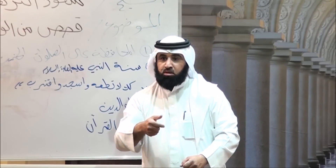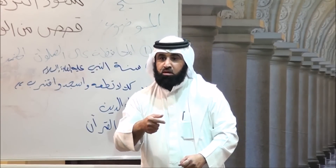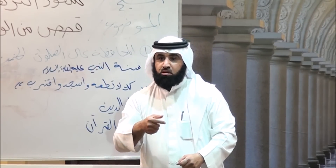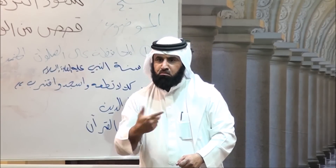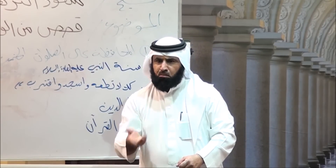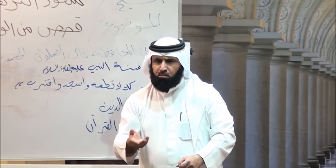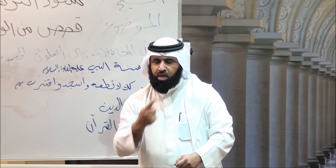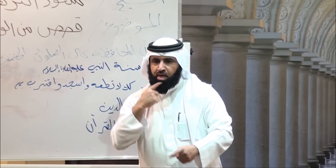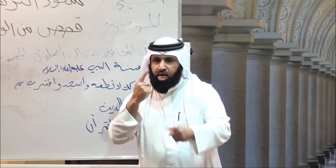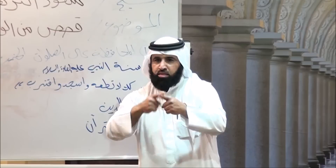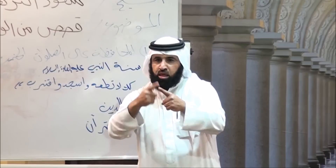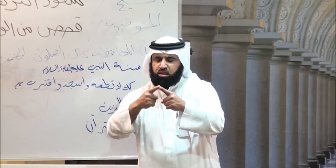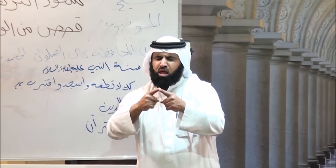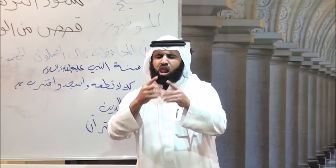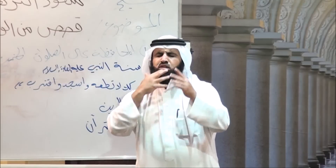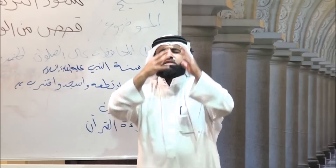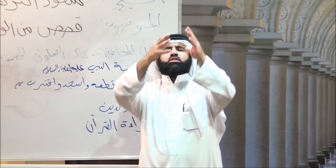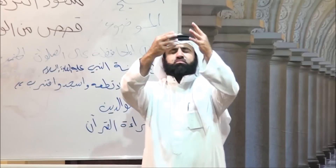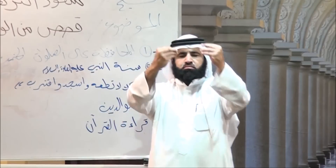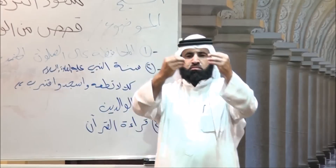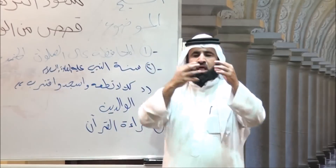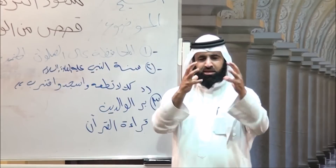فالحديد أقوى.